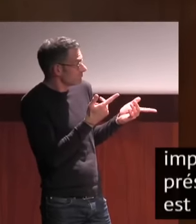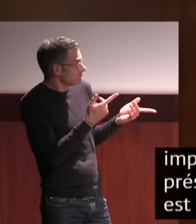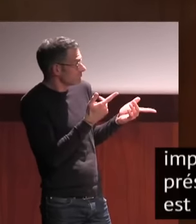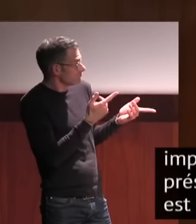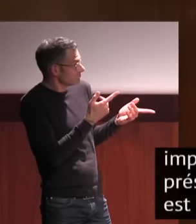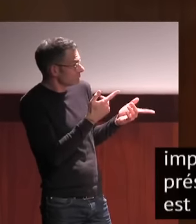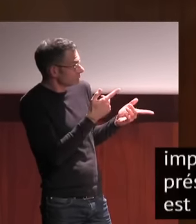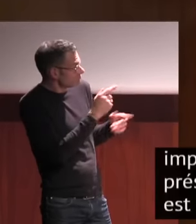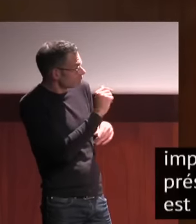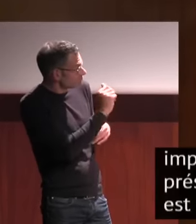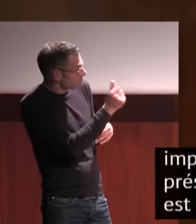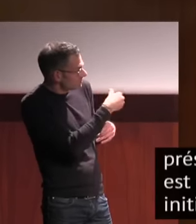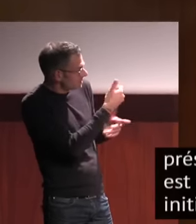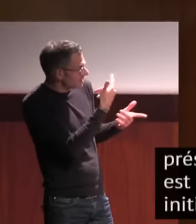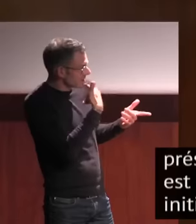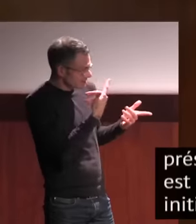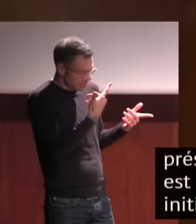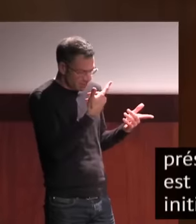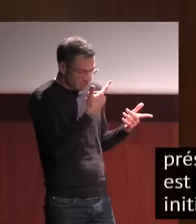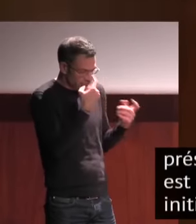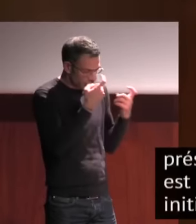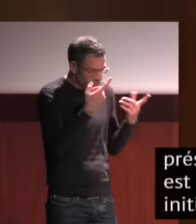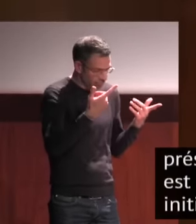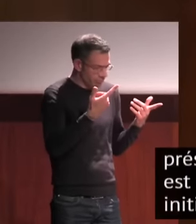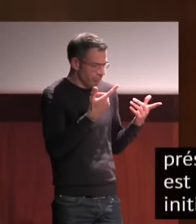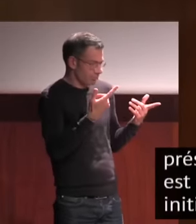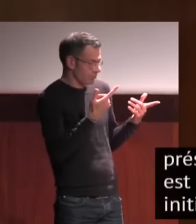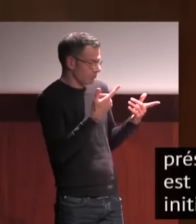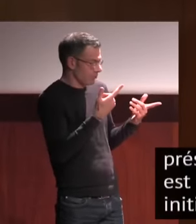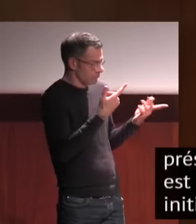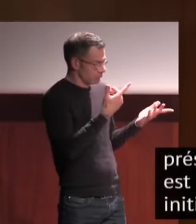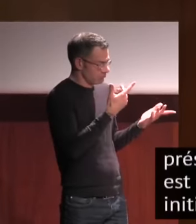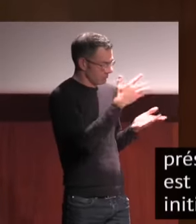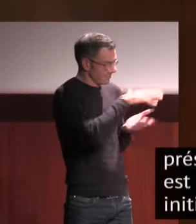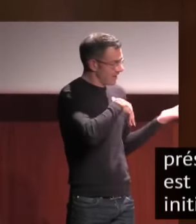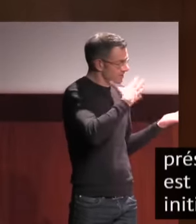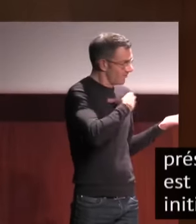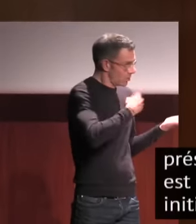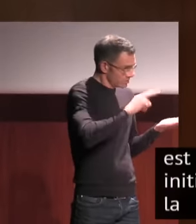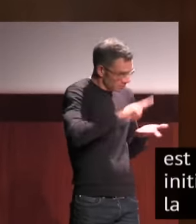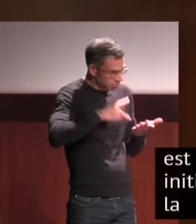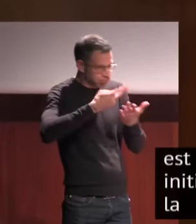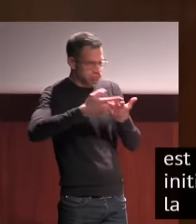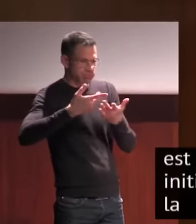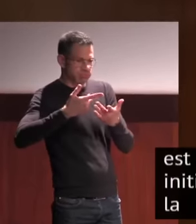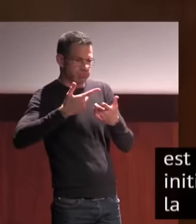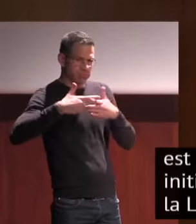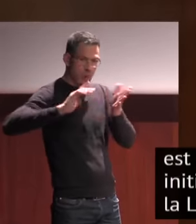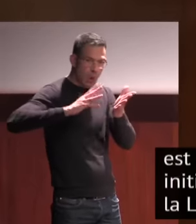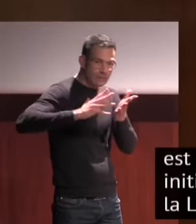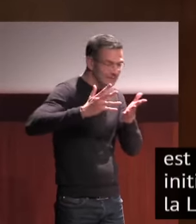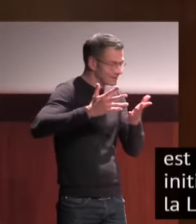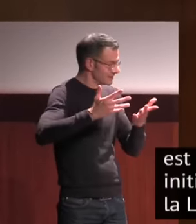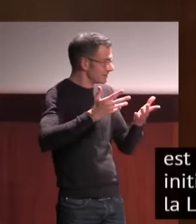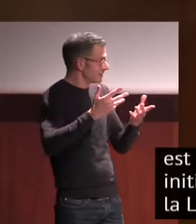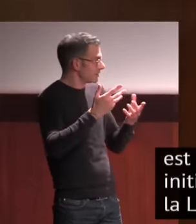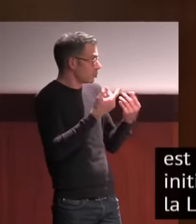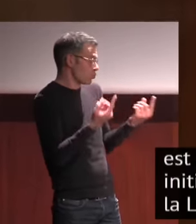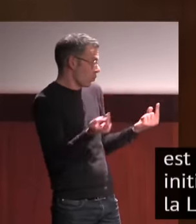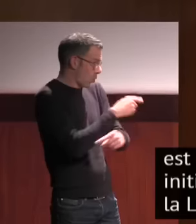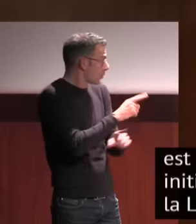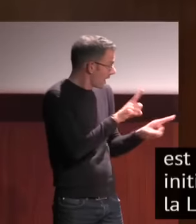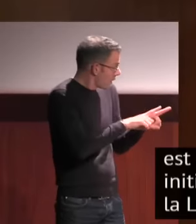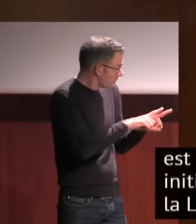de traduction, d'adaptation de textes du français vers la LSF ? Ou inversement, auquel vous avez pu participer en